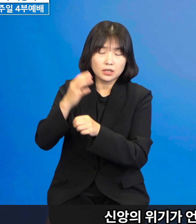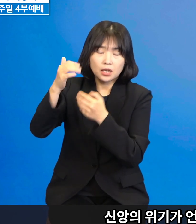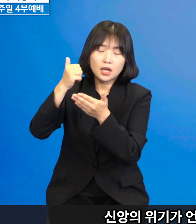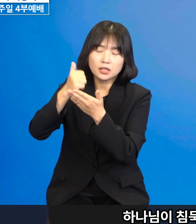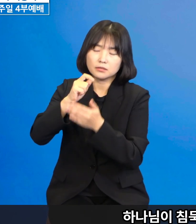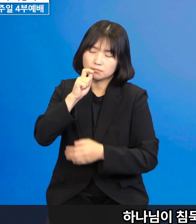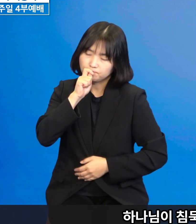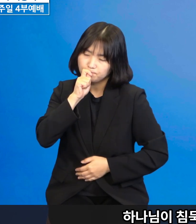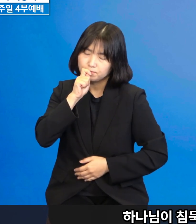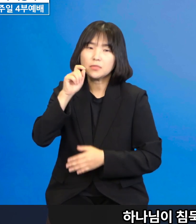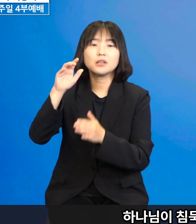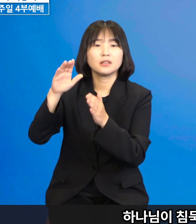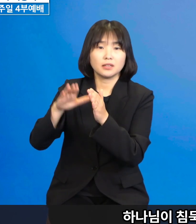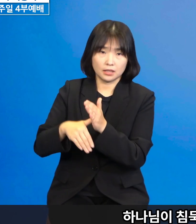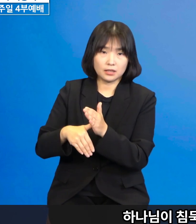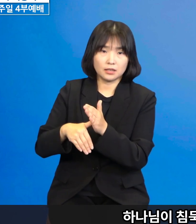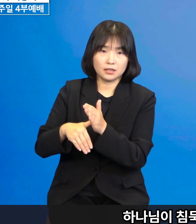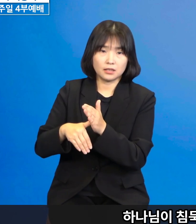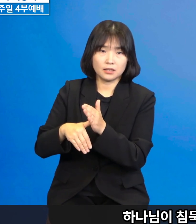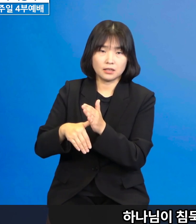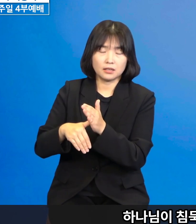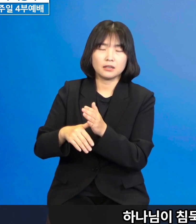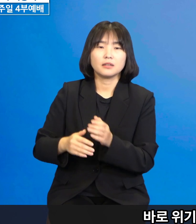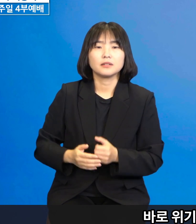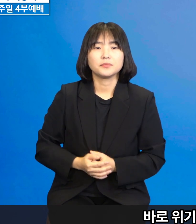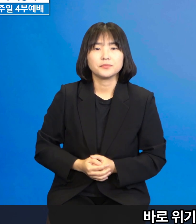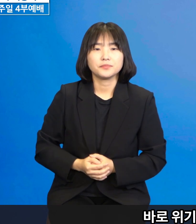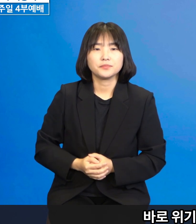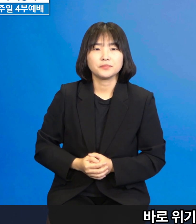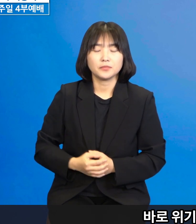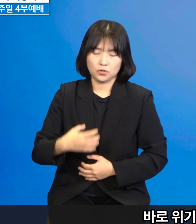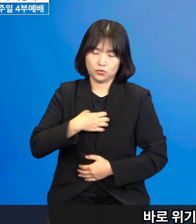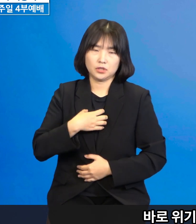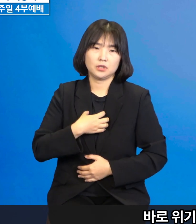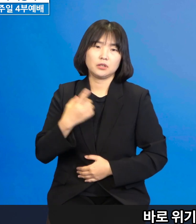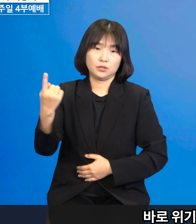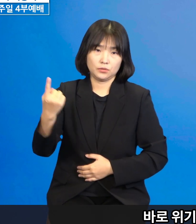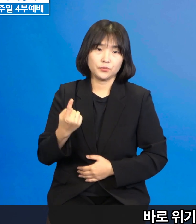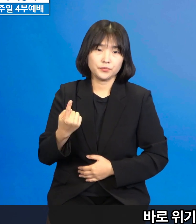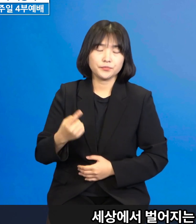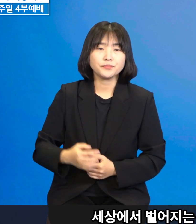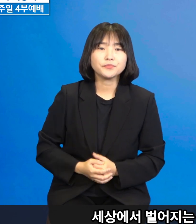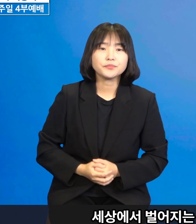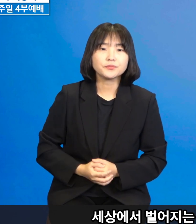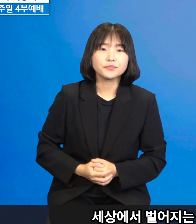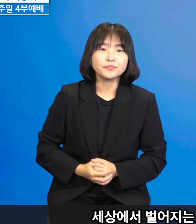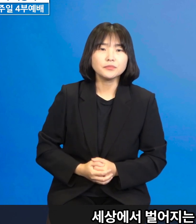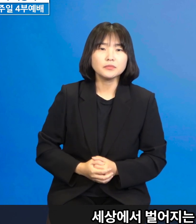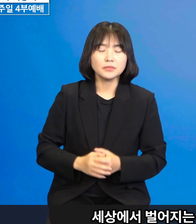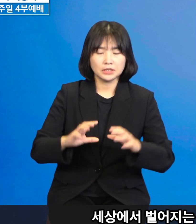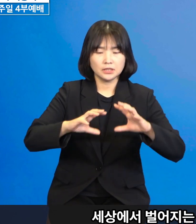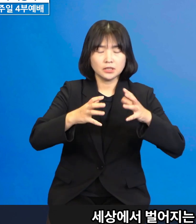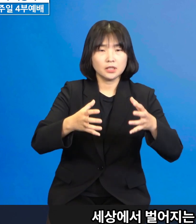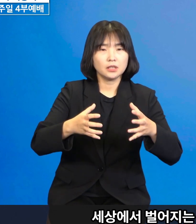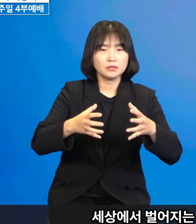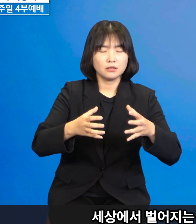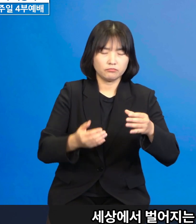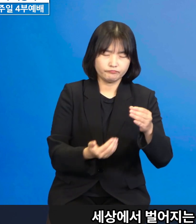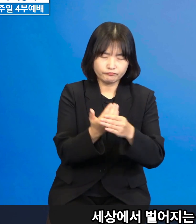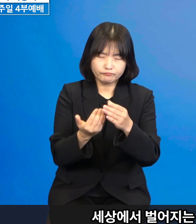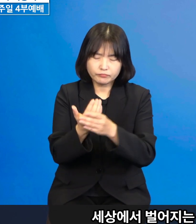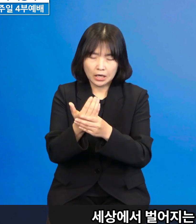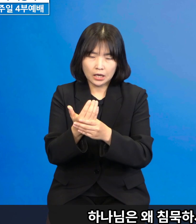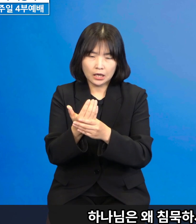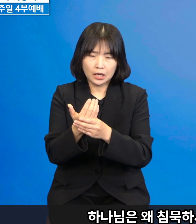침묵, 하나님이 침묵하시는 것 같을 때 바로 위기가 온다는 거죠. 세상에서 벌어지는 잔혹한